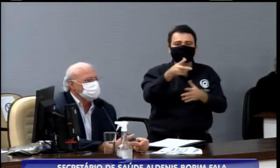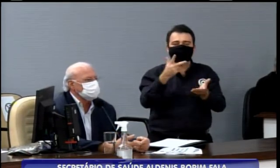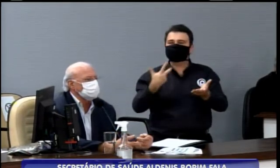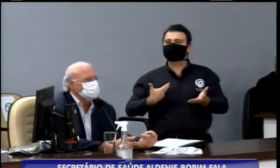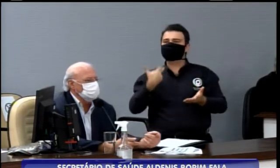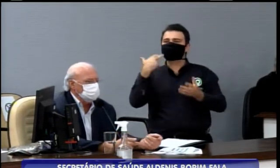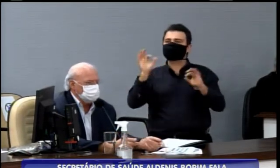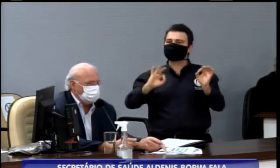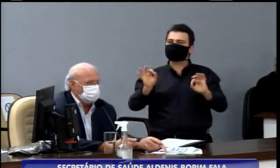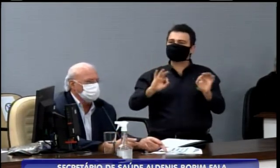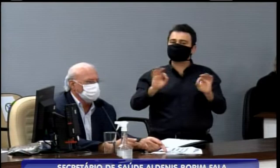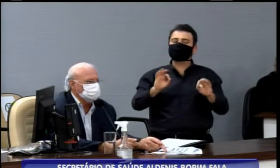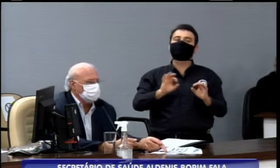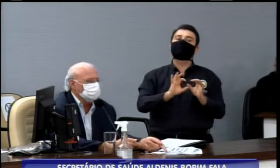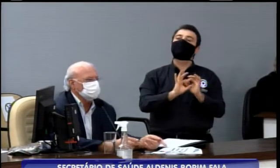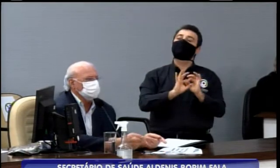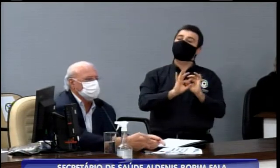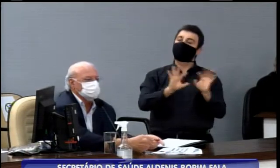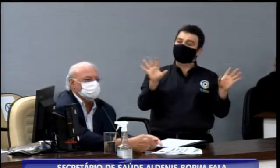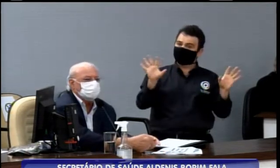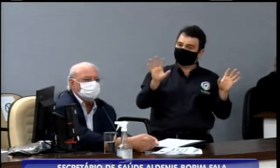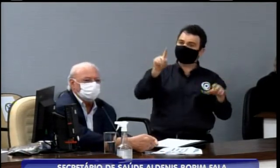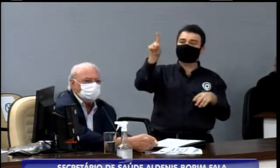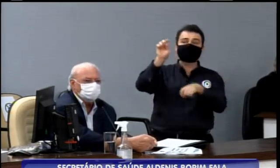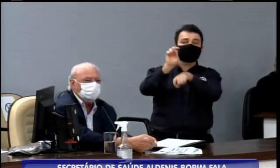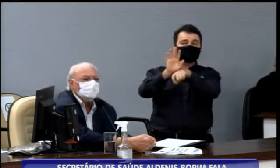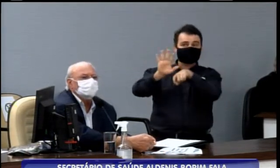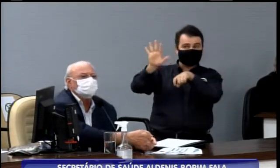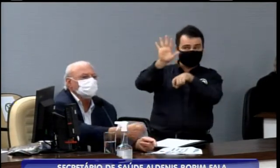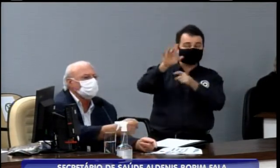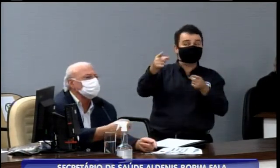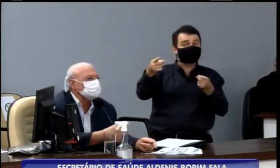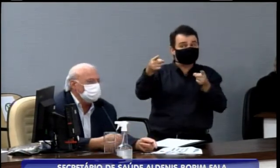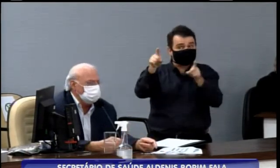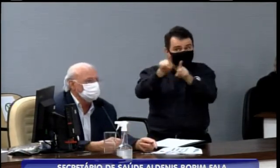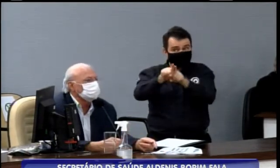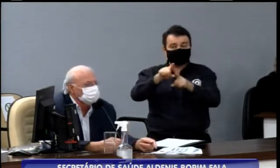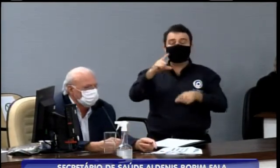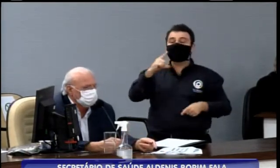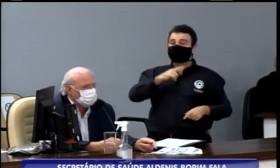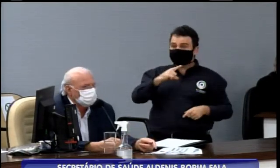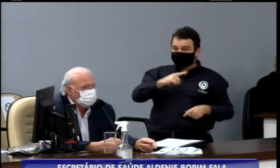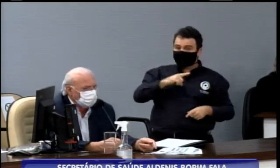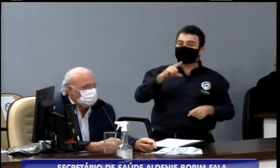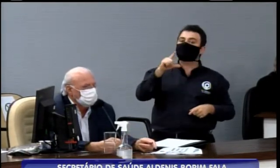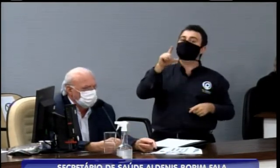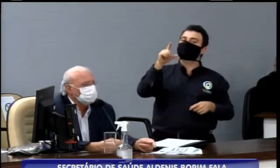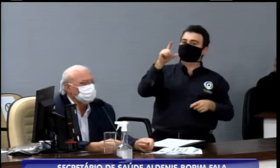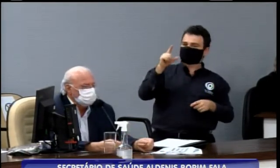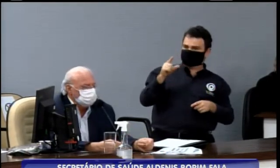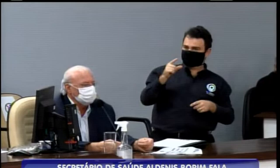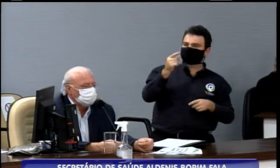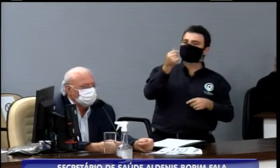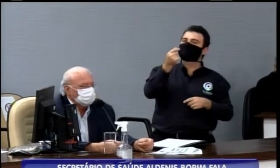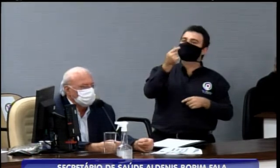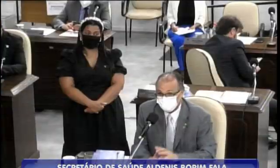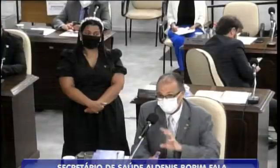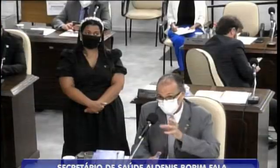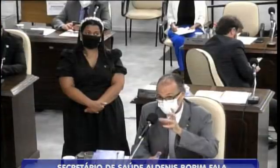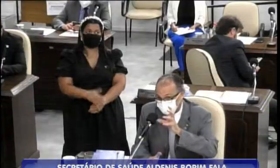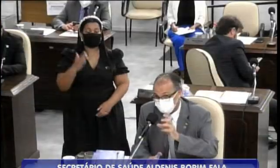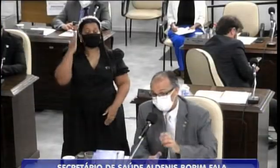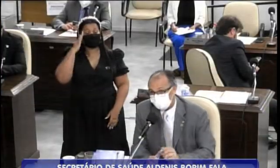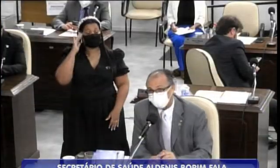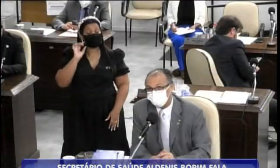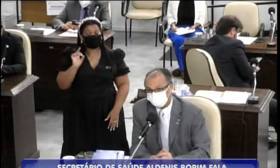será disponibilizado para o Estado através de um convênio de custeio. Entendi, não era isso que eu estava, meu raciocínio era